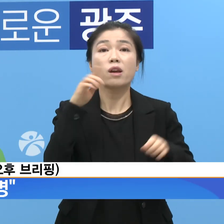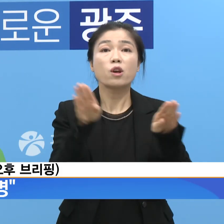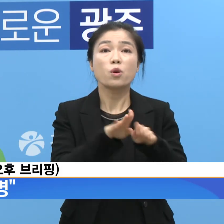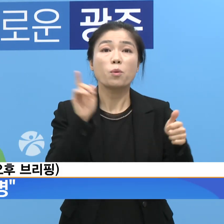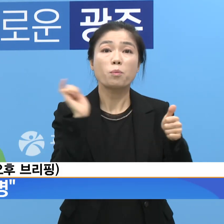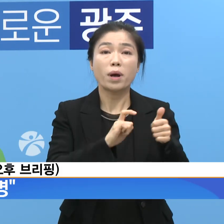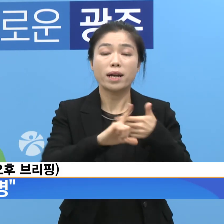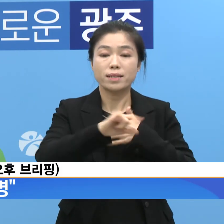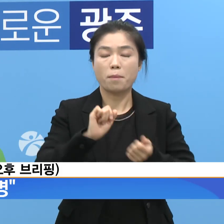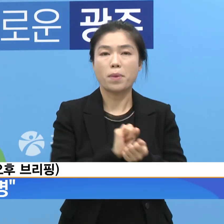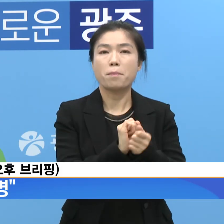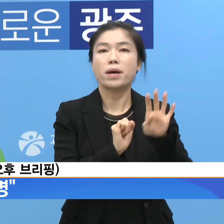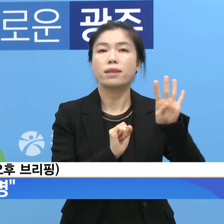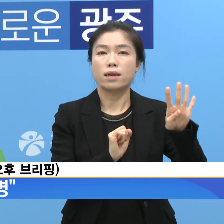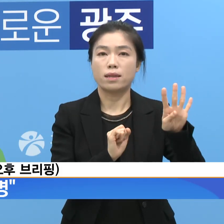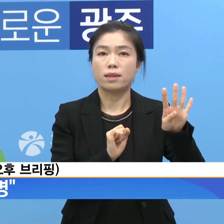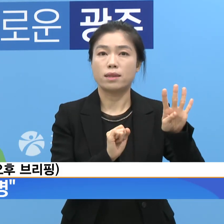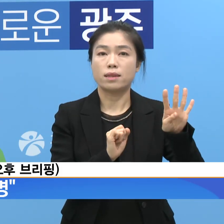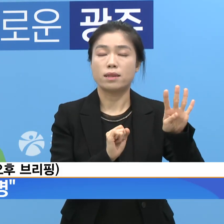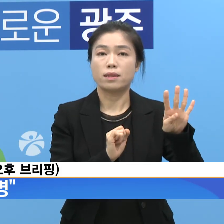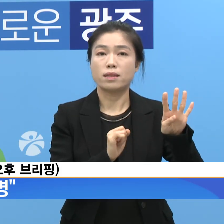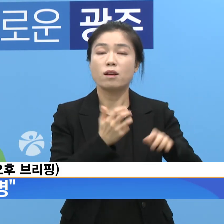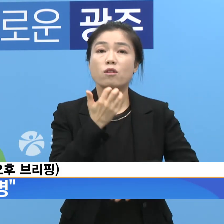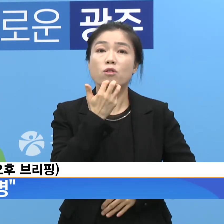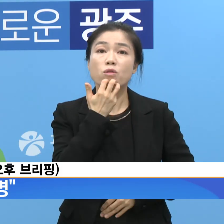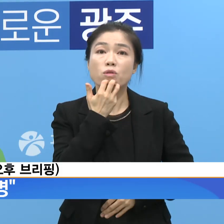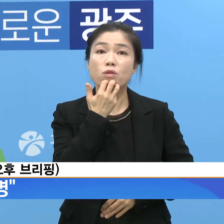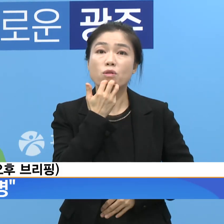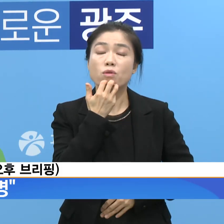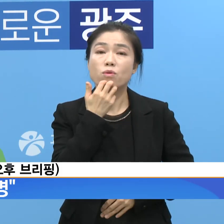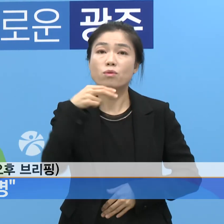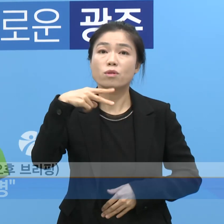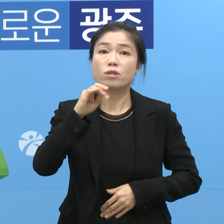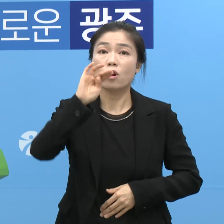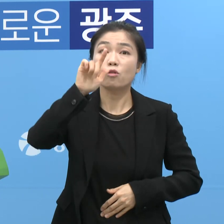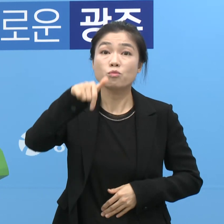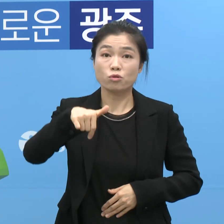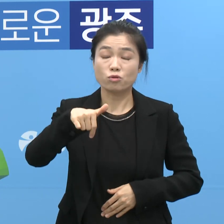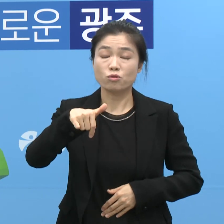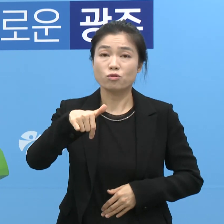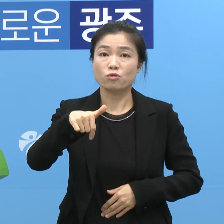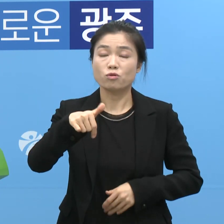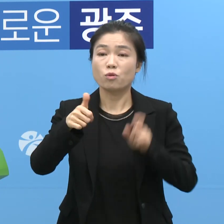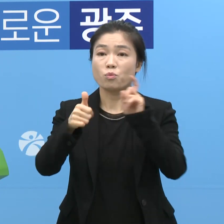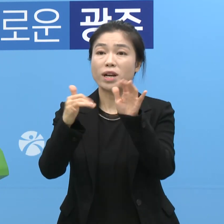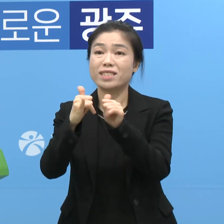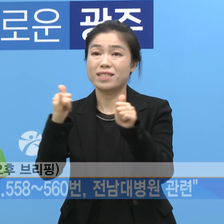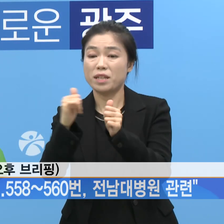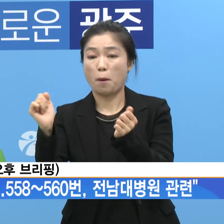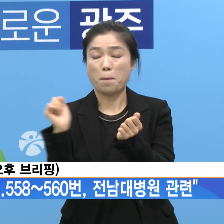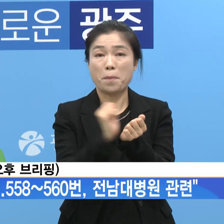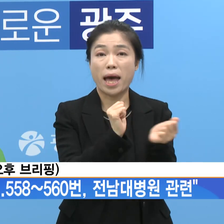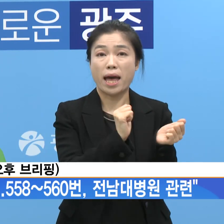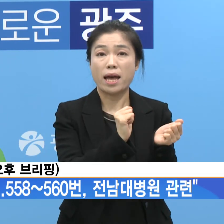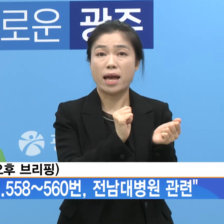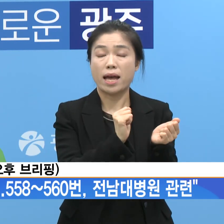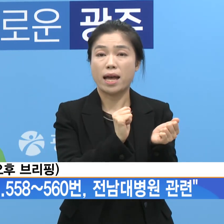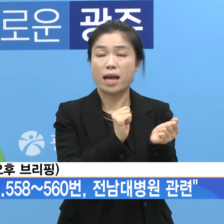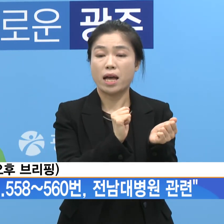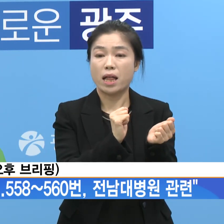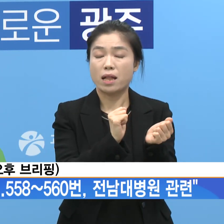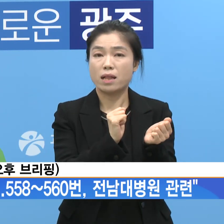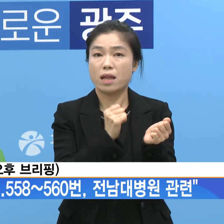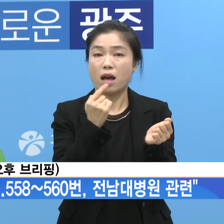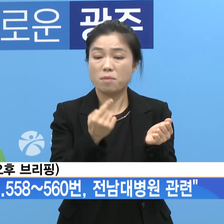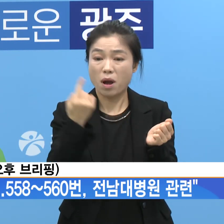확진 자는 지역감정 4명입니다 서울 성북구 386 반 접촉자 아가 여기서 이 지나가면서